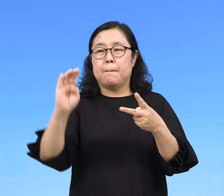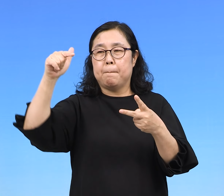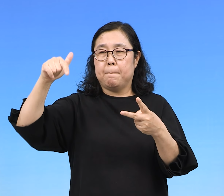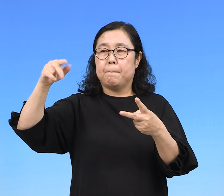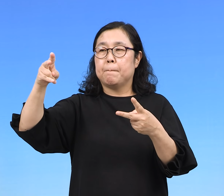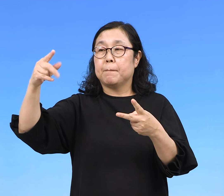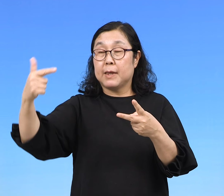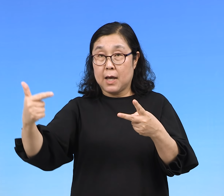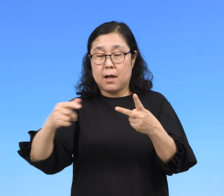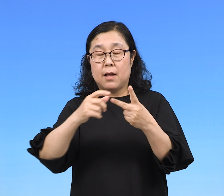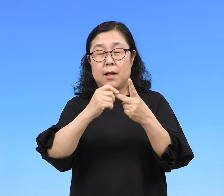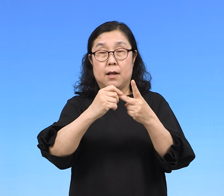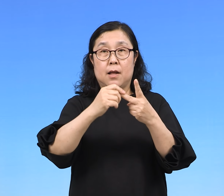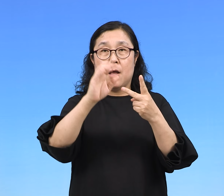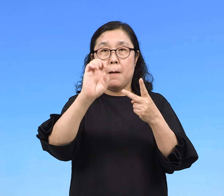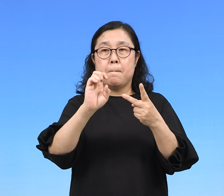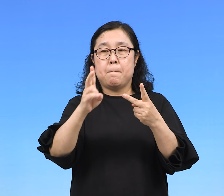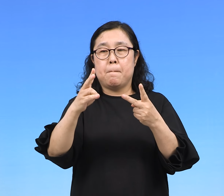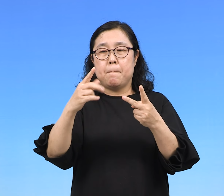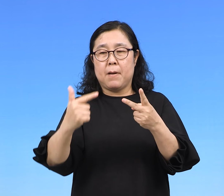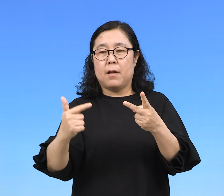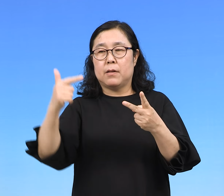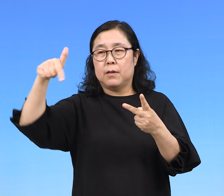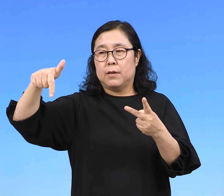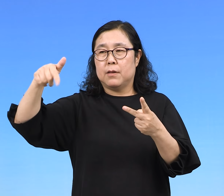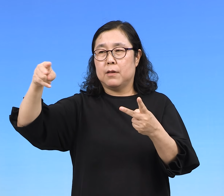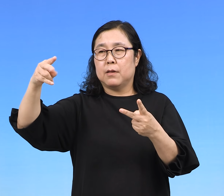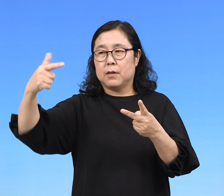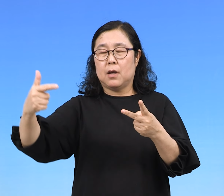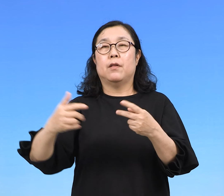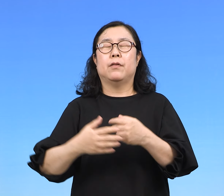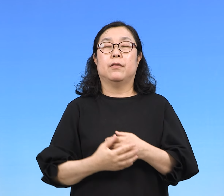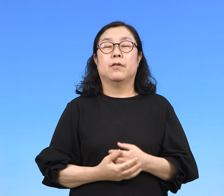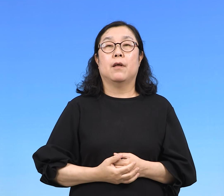선입견, 또 하나는 편견.